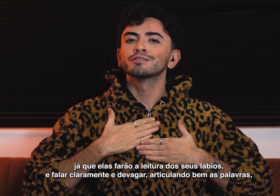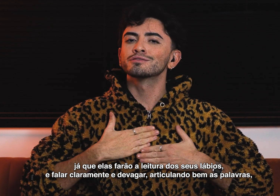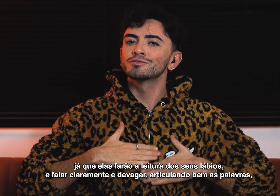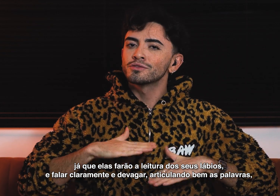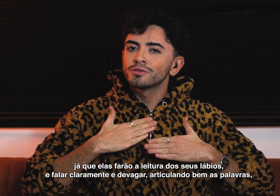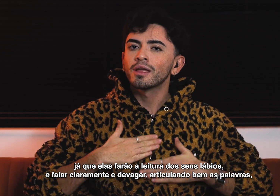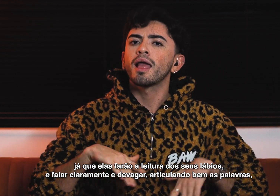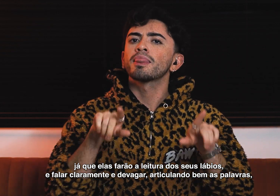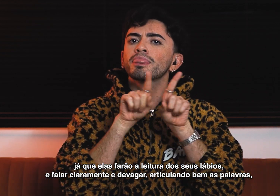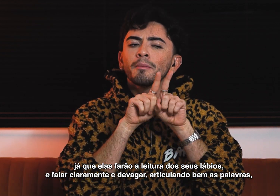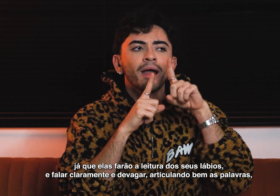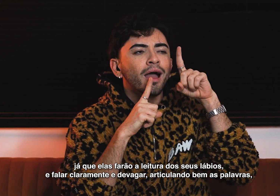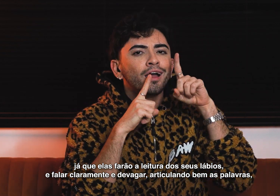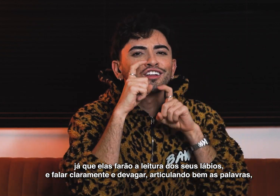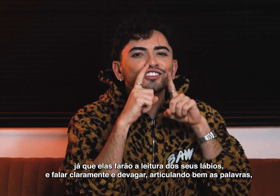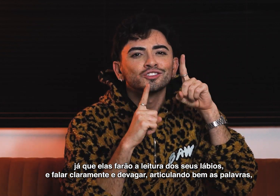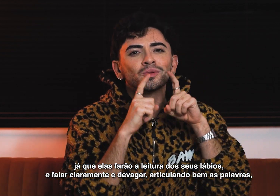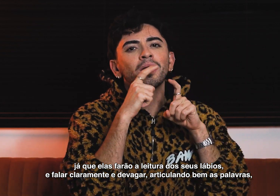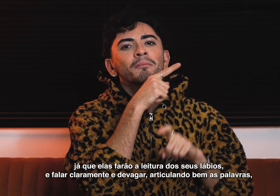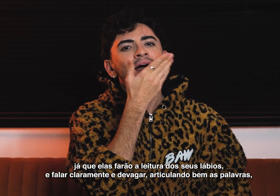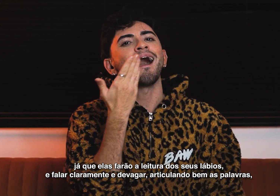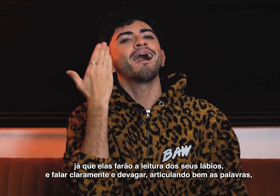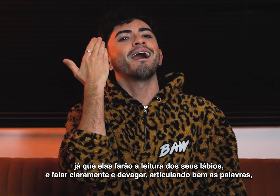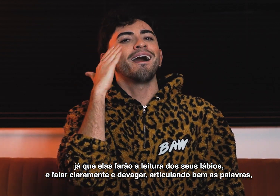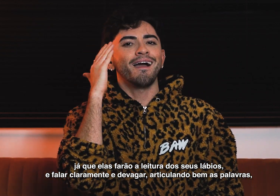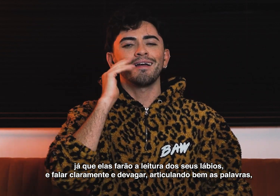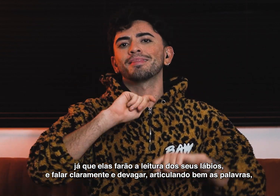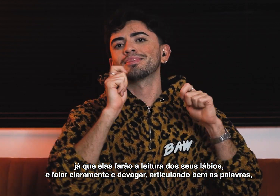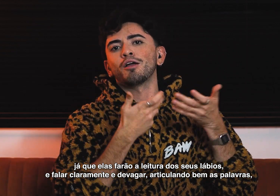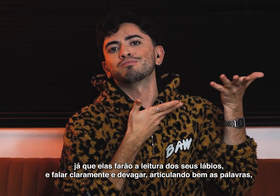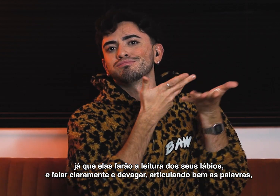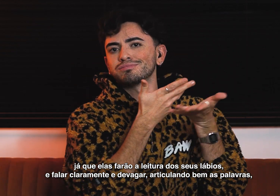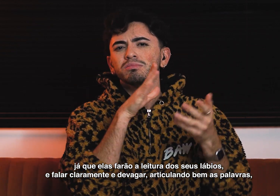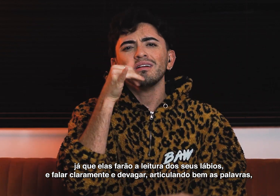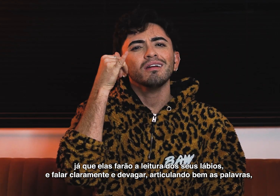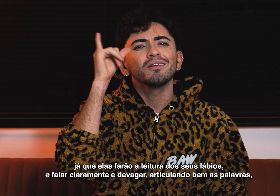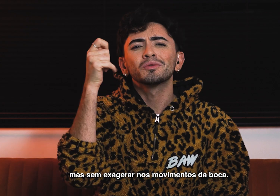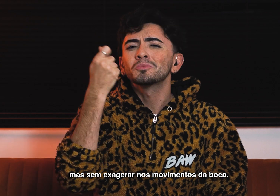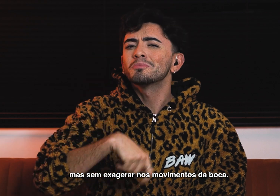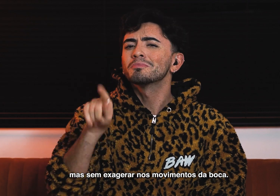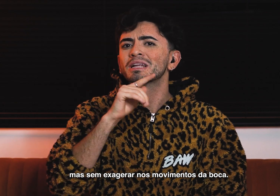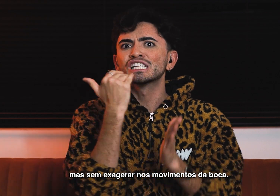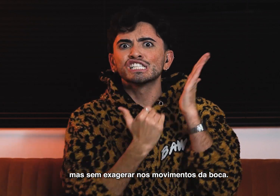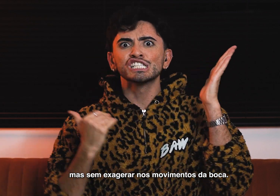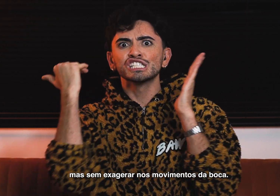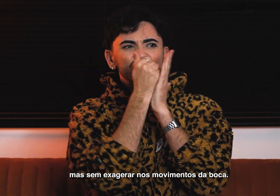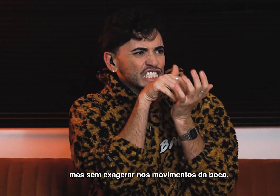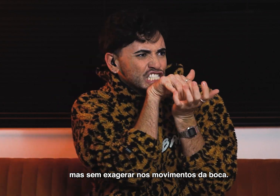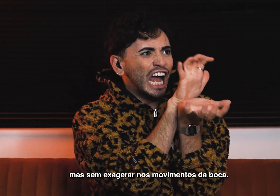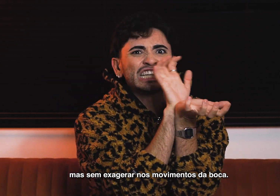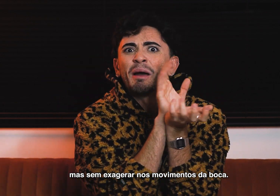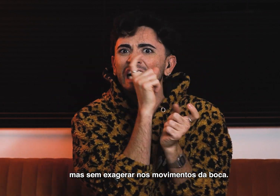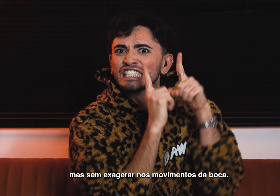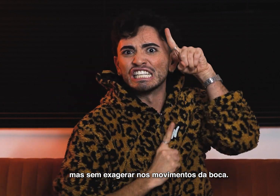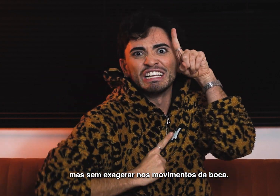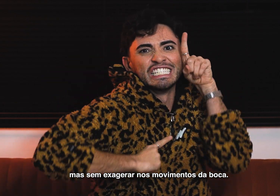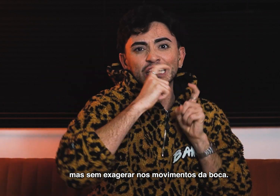falar claramente e devagar, articulando bem as palavras, mas sem exagerar nos movimentos da